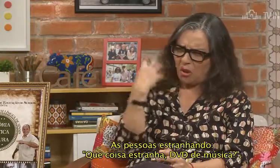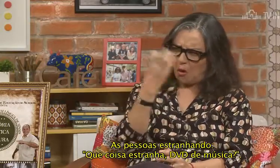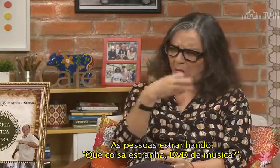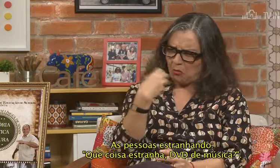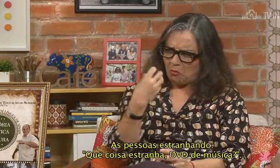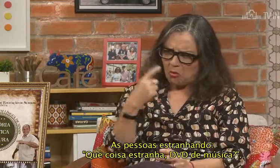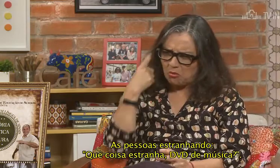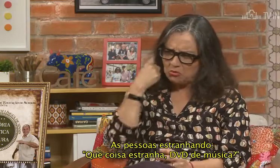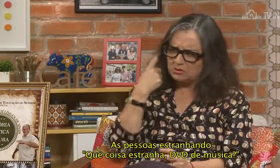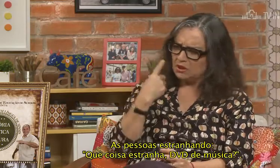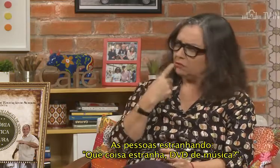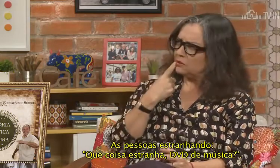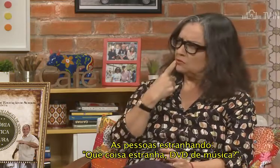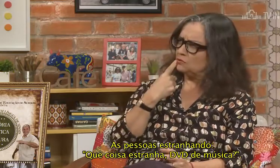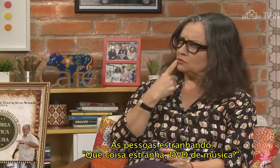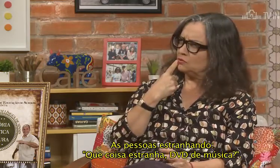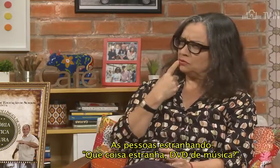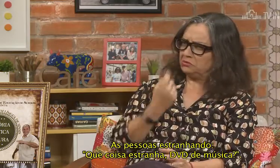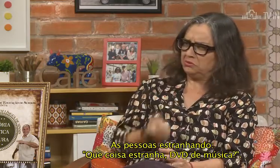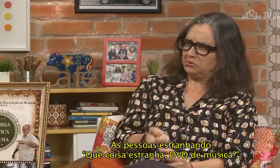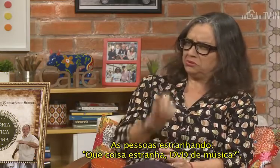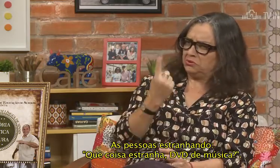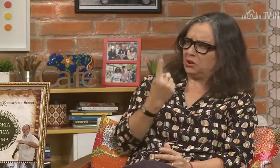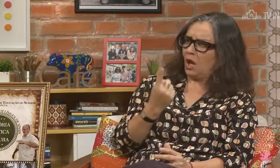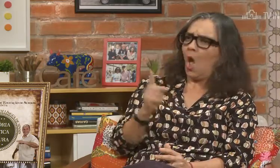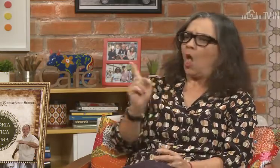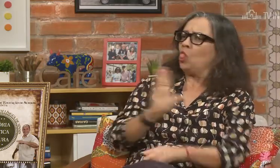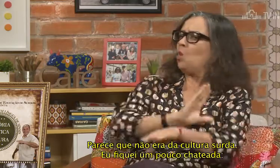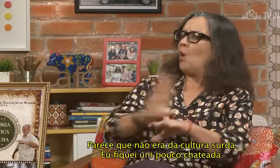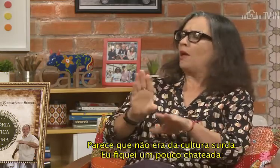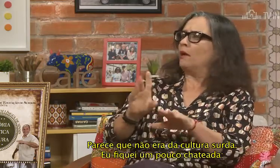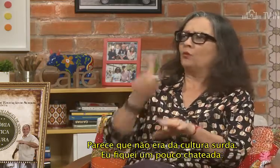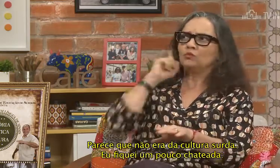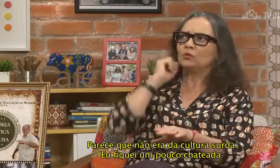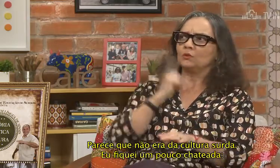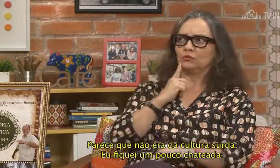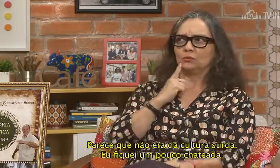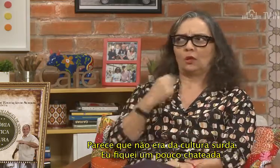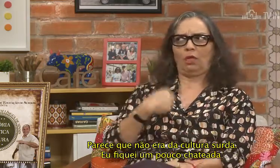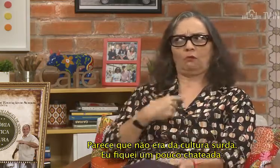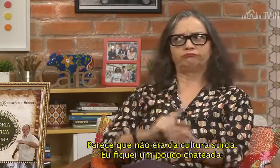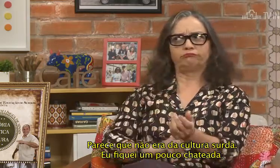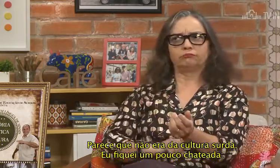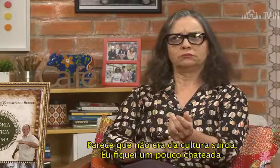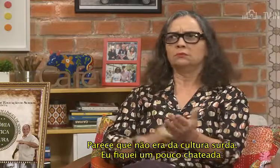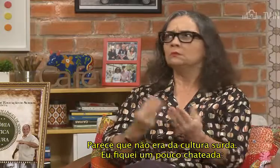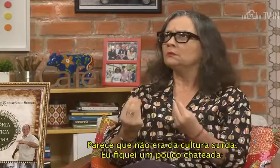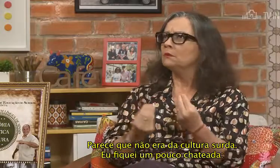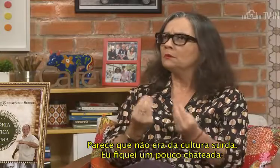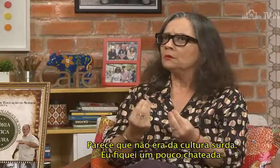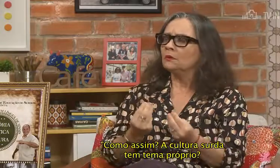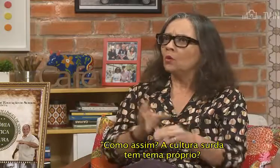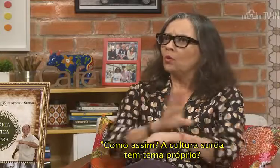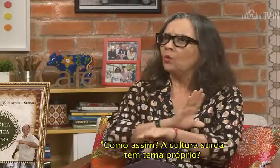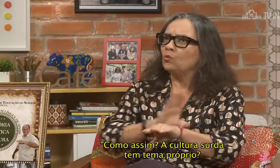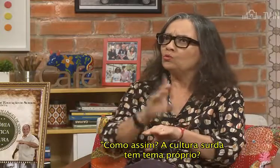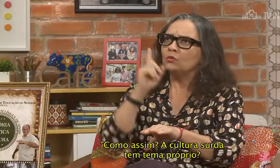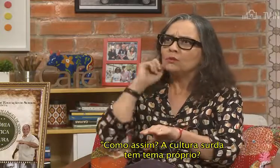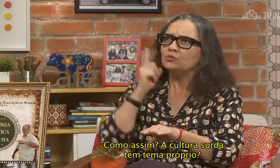Que coisa estranha, DVD de música. Parece que não era da cultura surda. Eu fiquei um pouco chateada. Como assim? A cultura